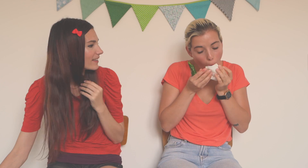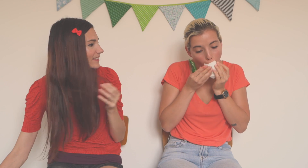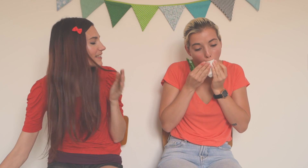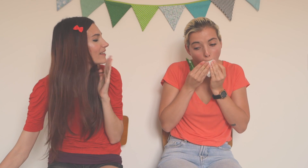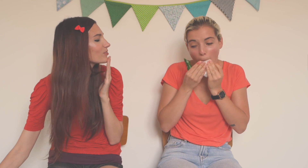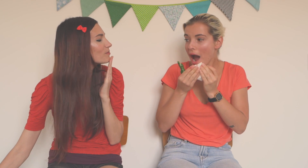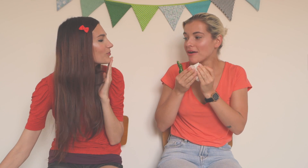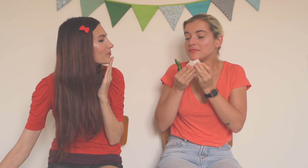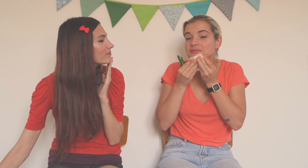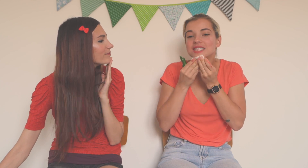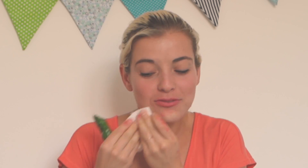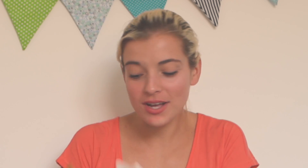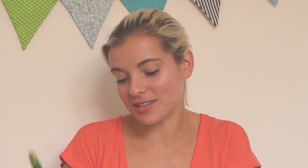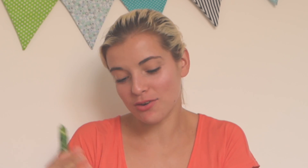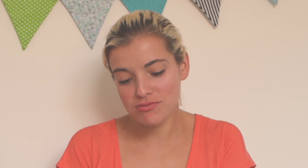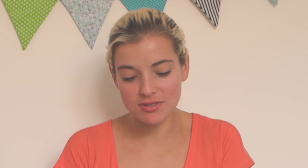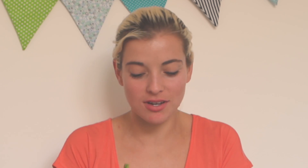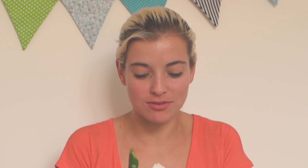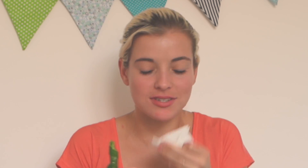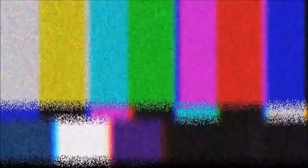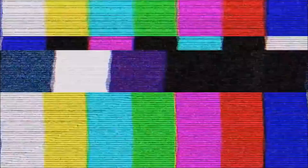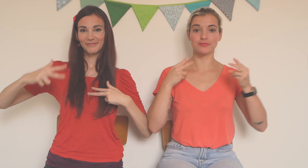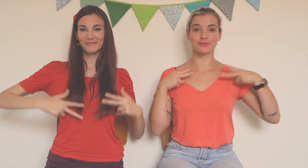C'est là sur le menton. Ouais, ça coule ça